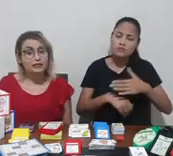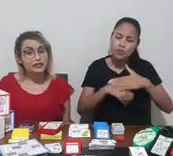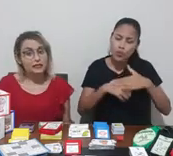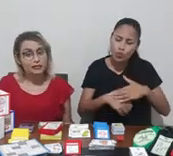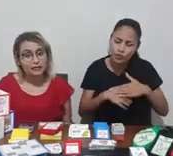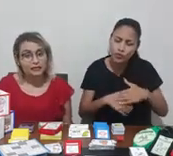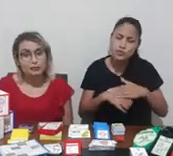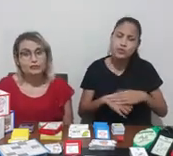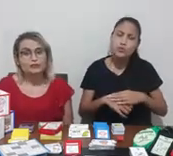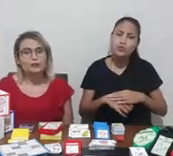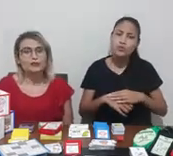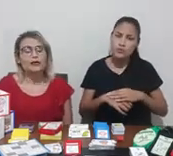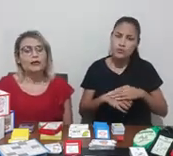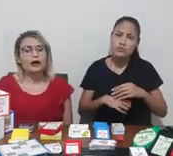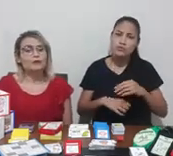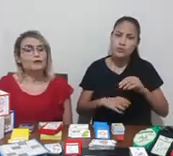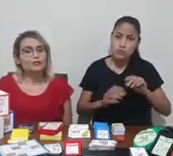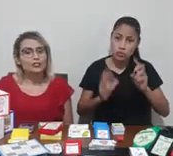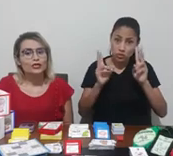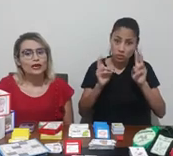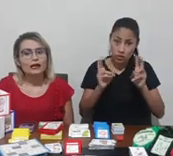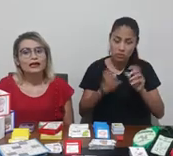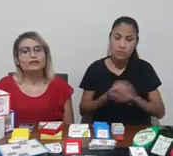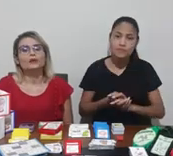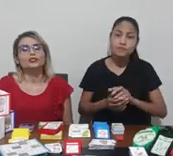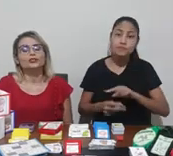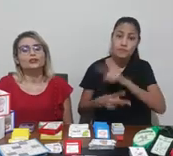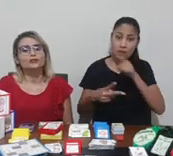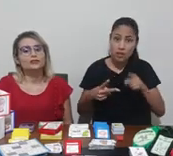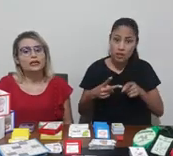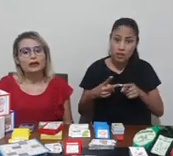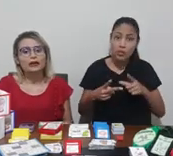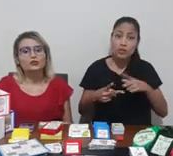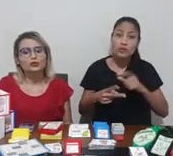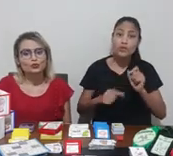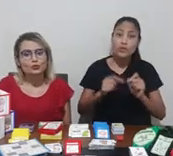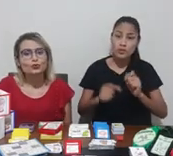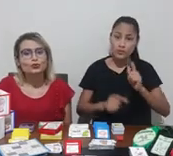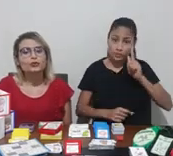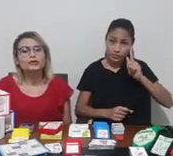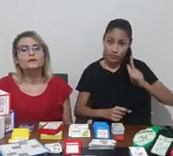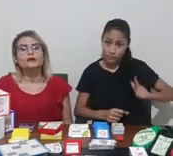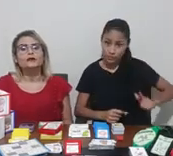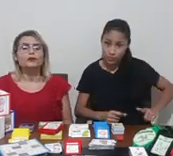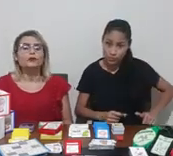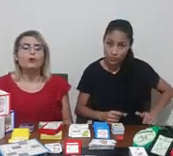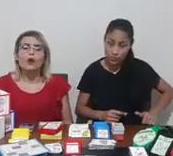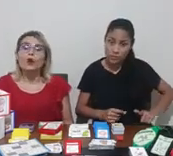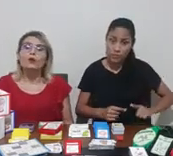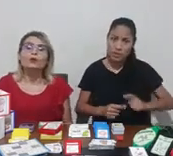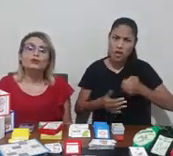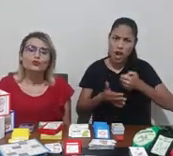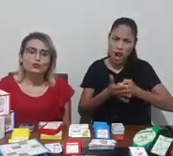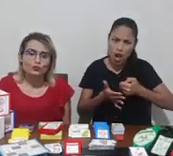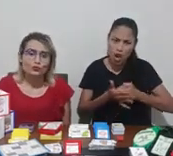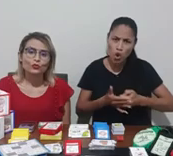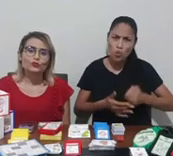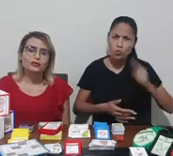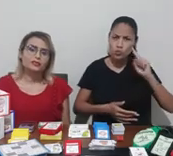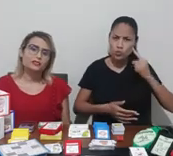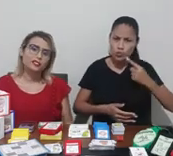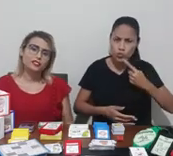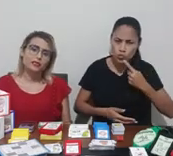Em seguida, nós tivemos a professora Girlaine mostrando, né, a causa surda, o orgulho